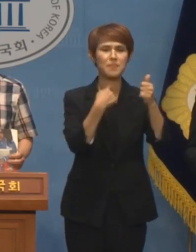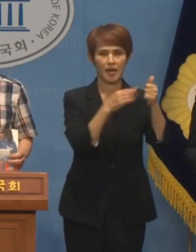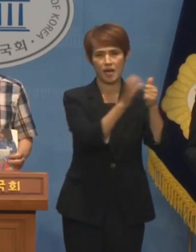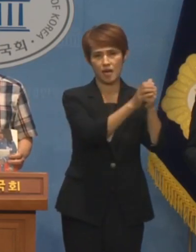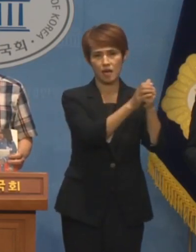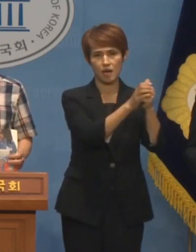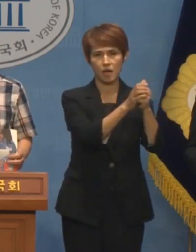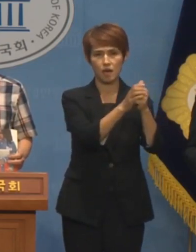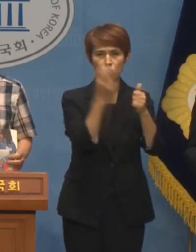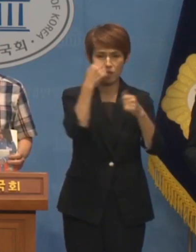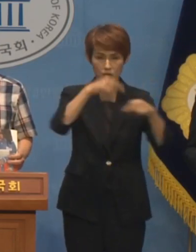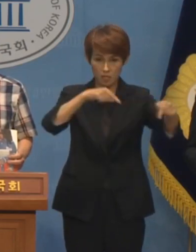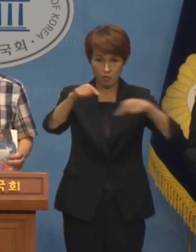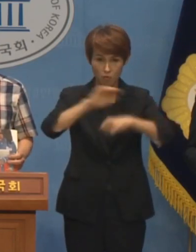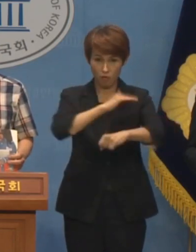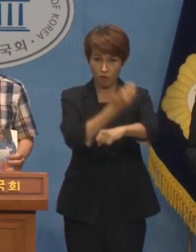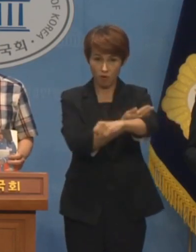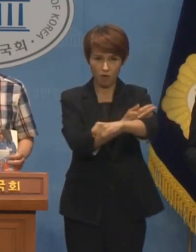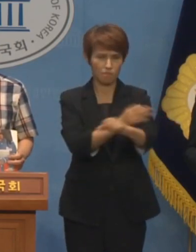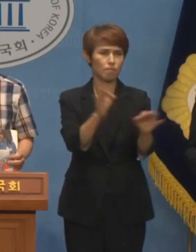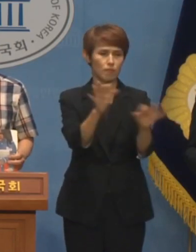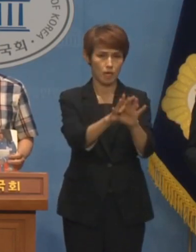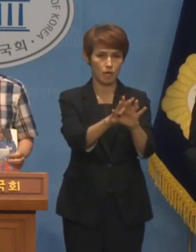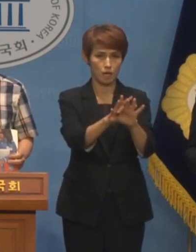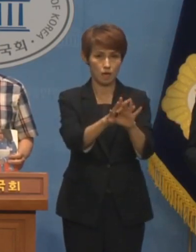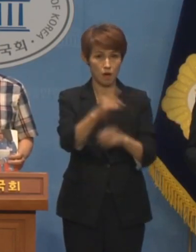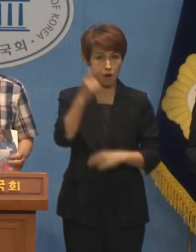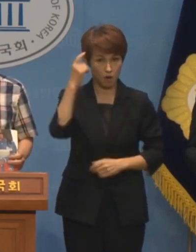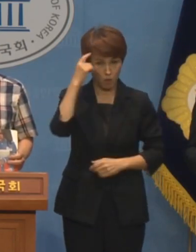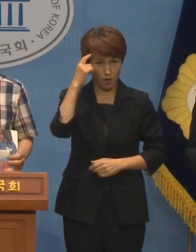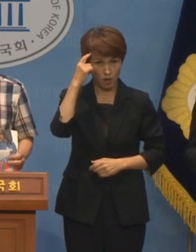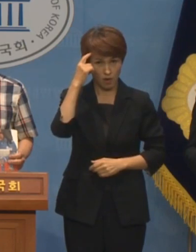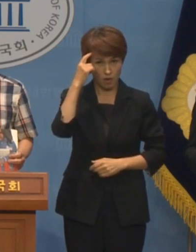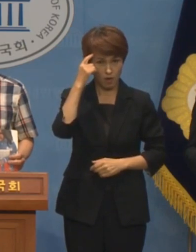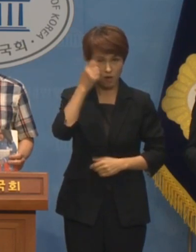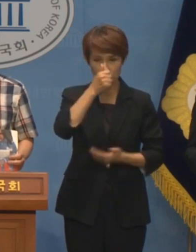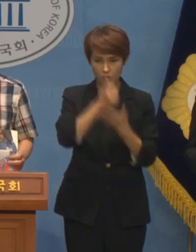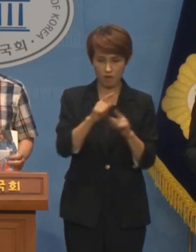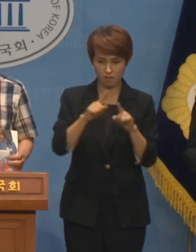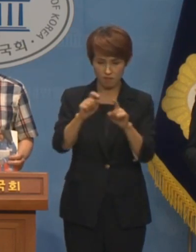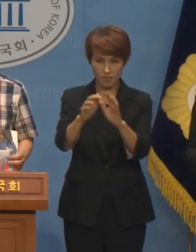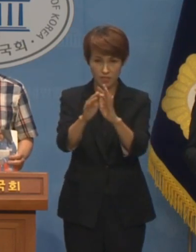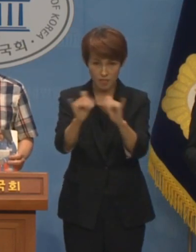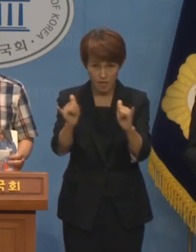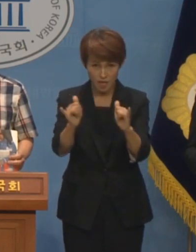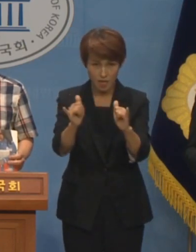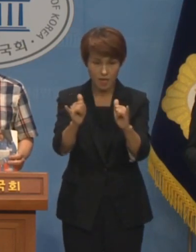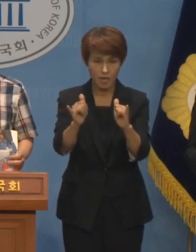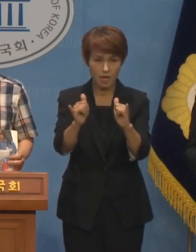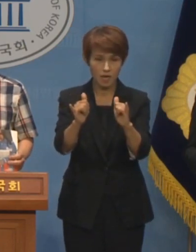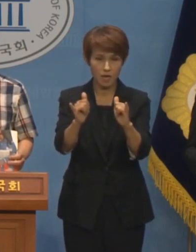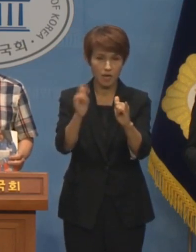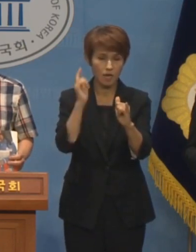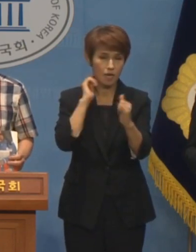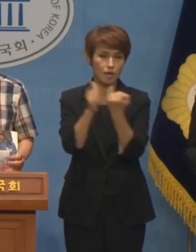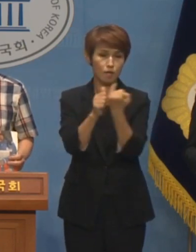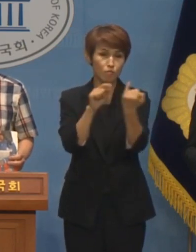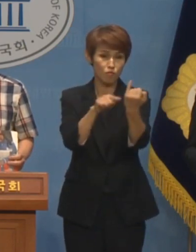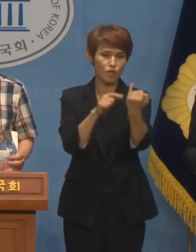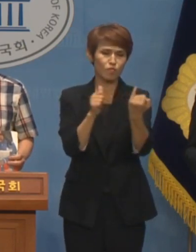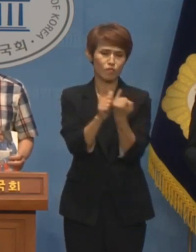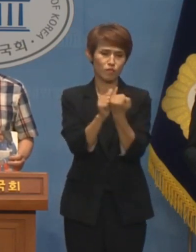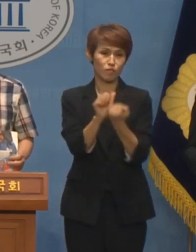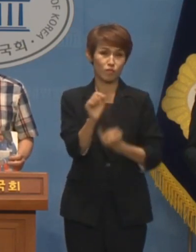수사지휘권이 없어졌습니다. 그건 피의자에 해당되는 김건희 씨와 부부였기 때문입니다.